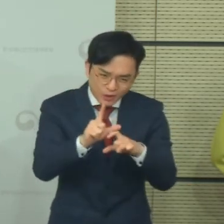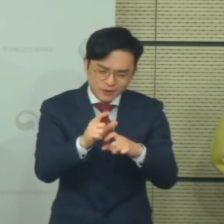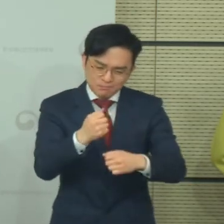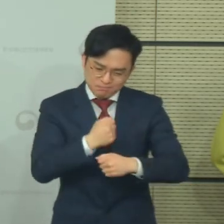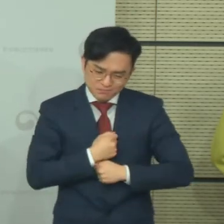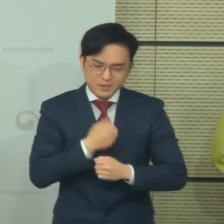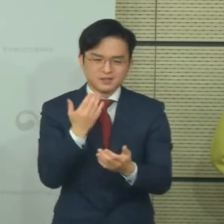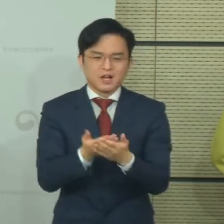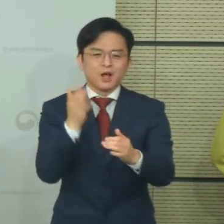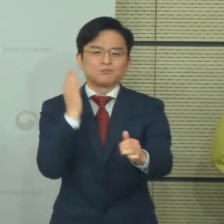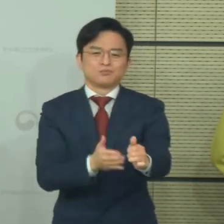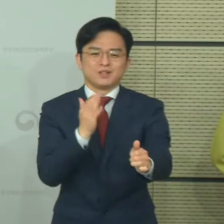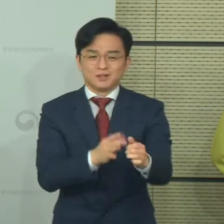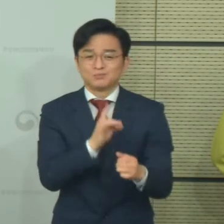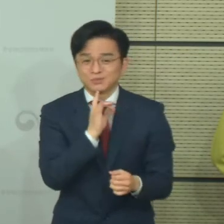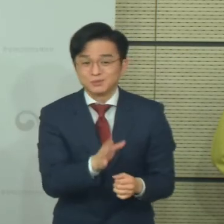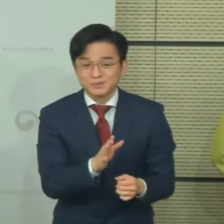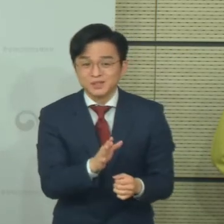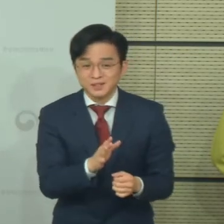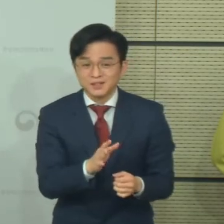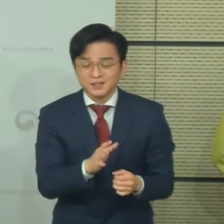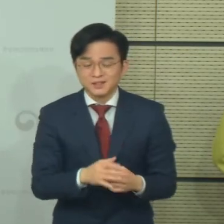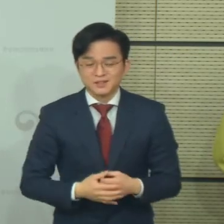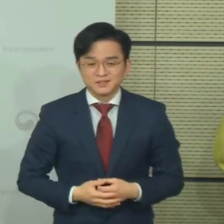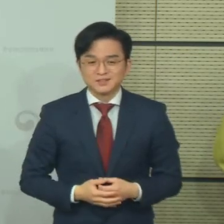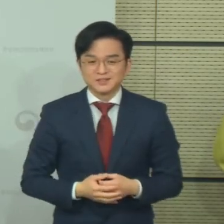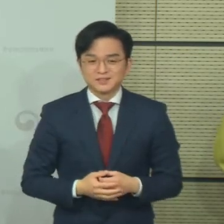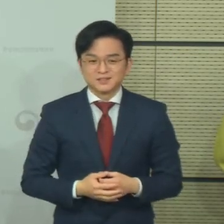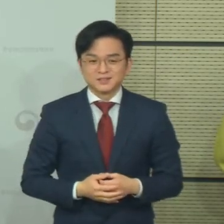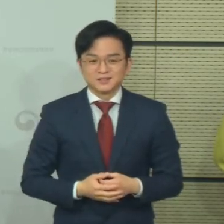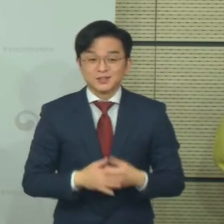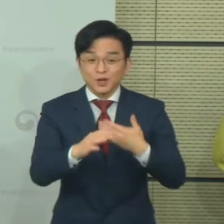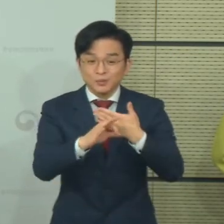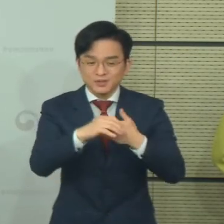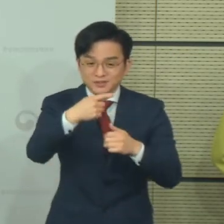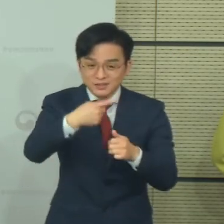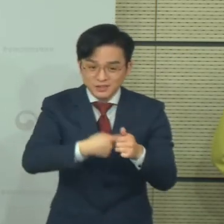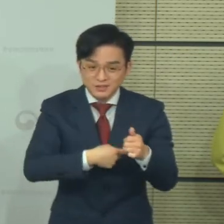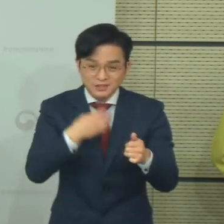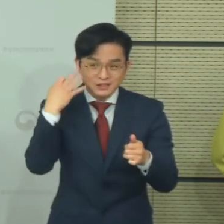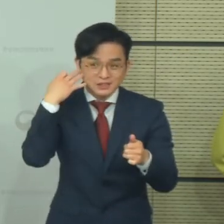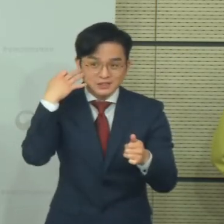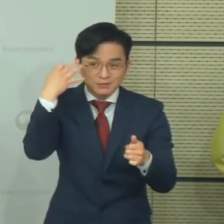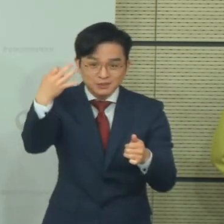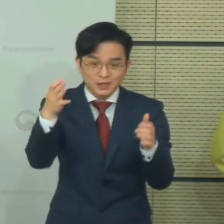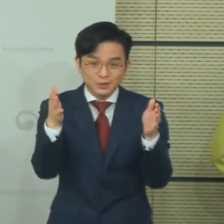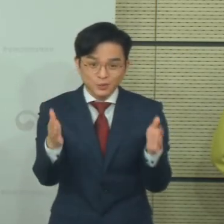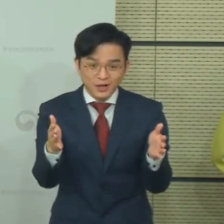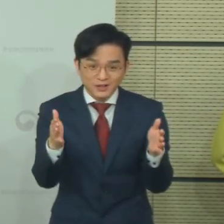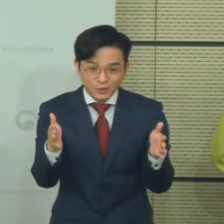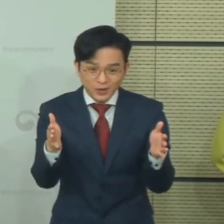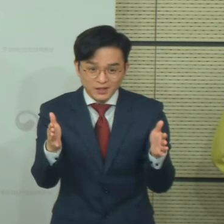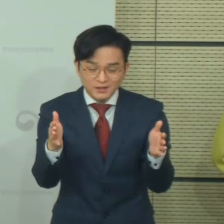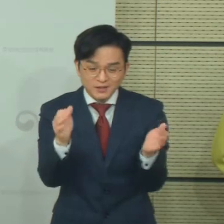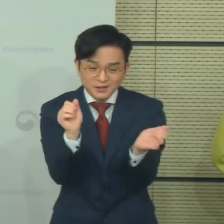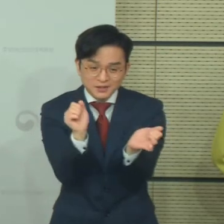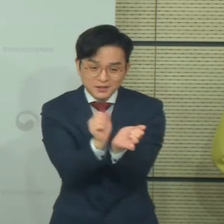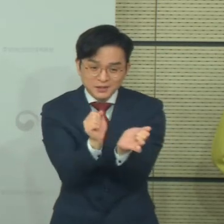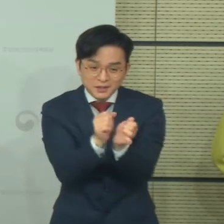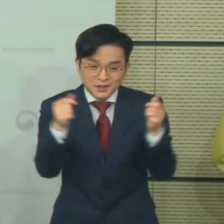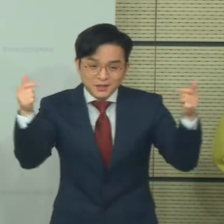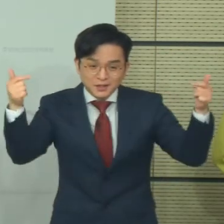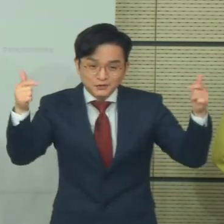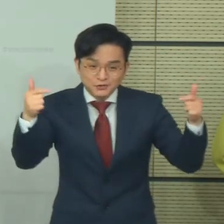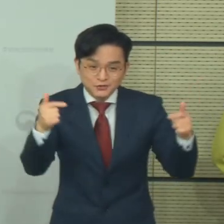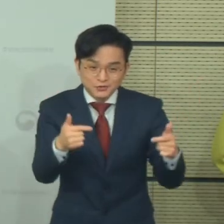주시고 사회적 거리두기에 좀 적극 동참해 주시기 바라고, 그렇게 하면서 2주 동안 발생되는 환자의 추이와 이